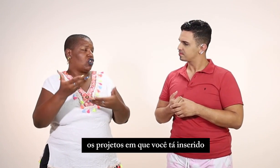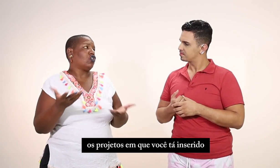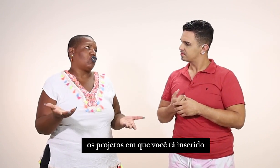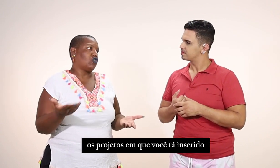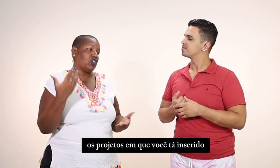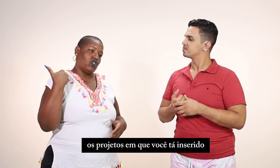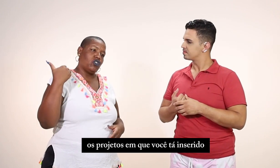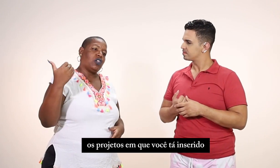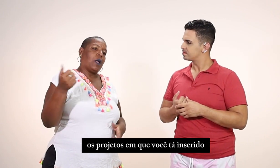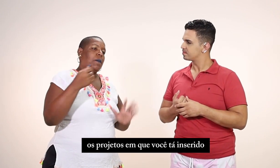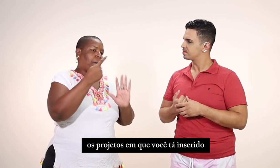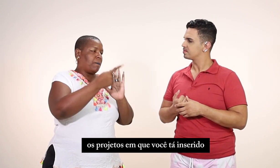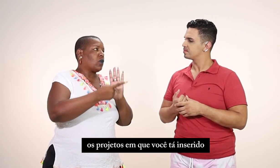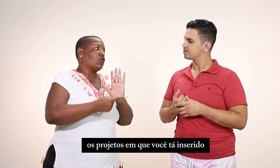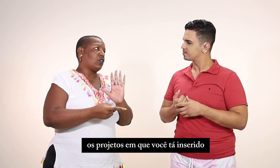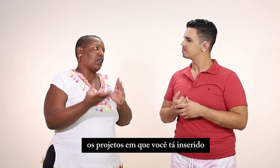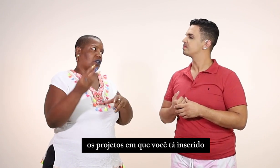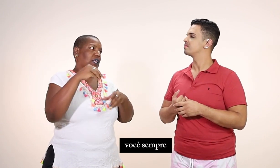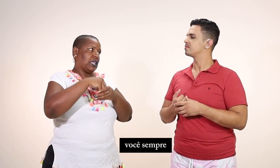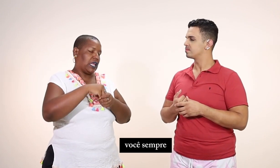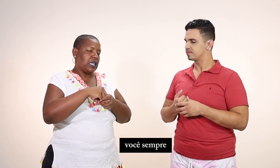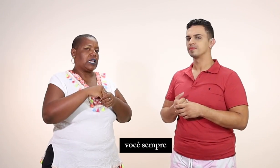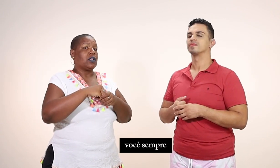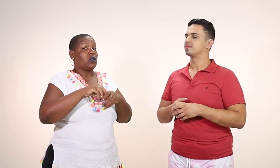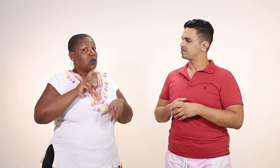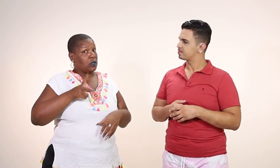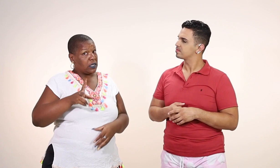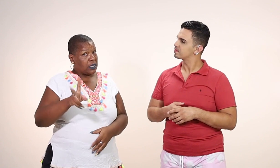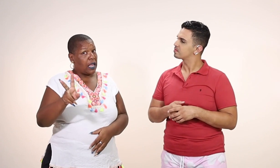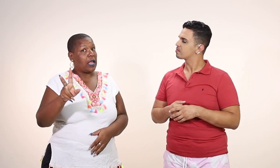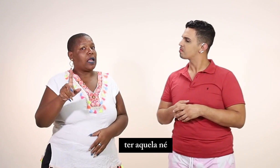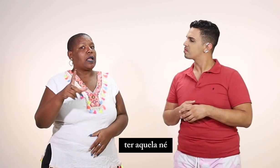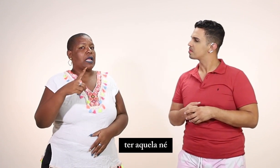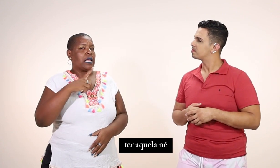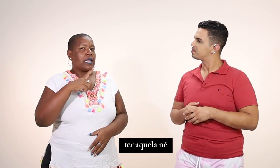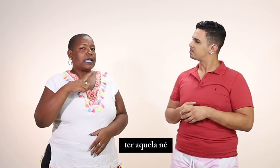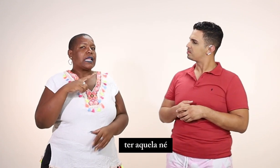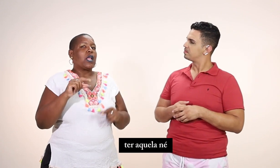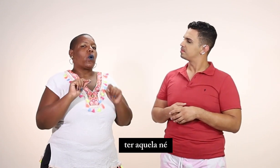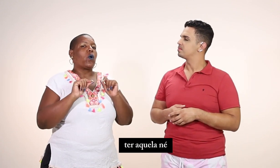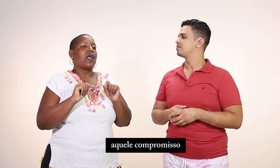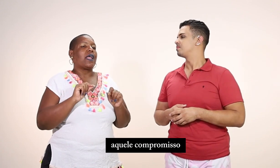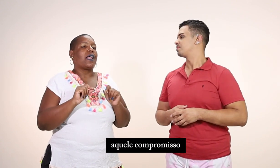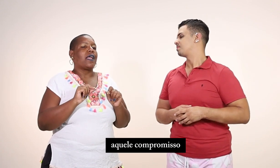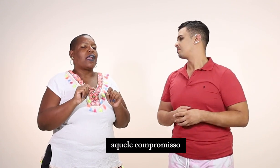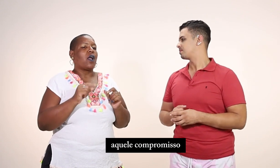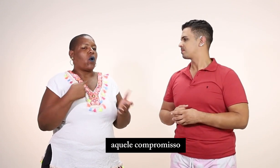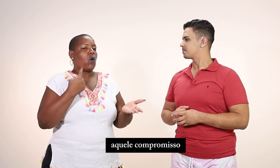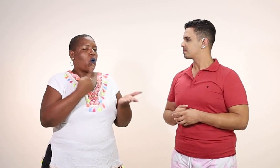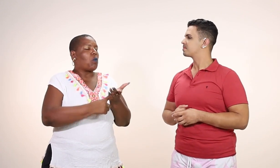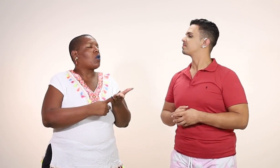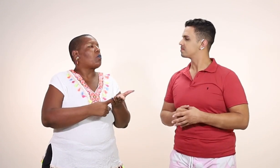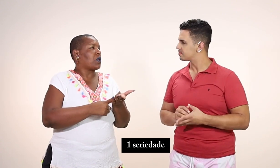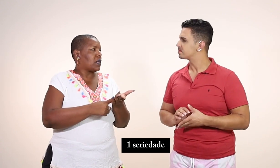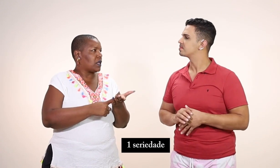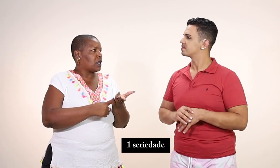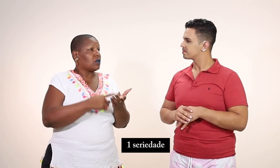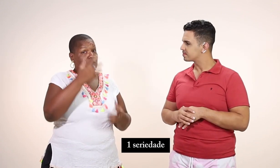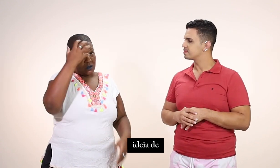os projetos em que você está inserido, você sempre ter aquela, né, aquele compromisso, uma seriedade, né,